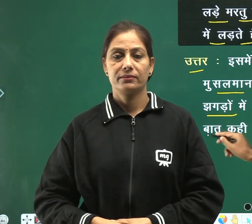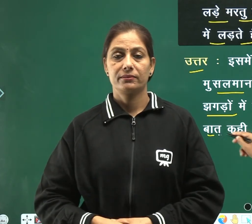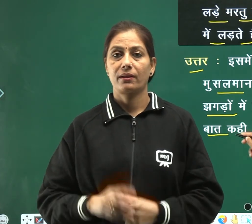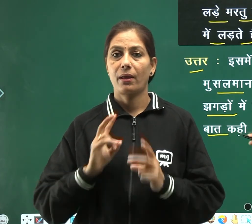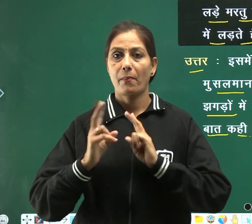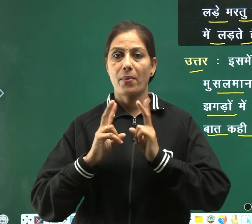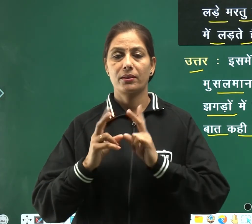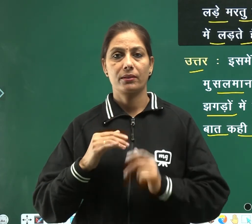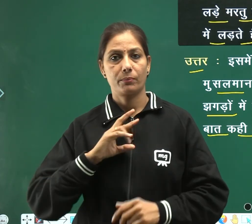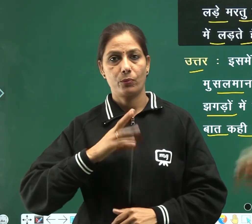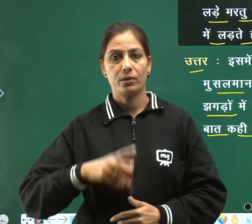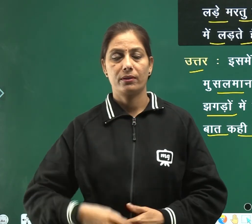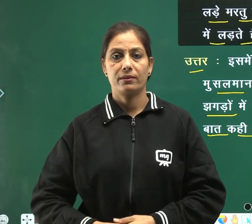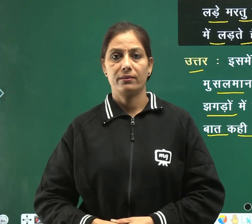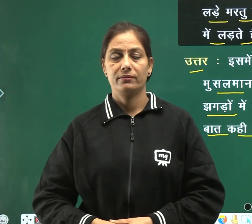बात कही गई है।